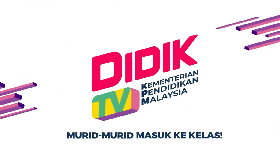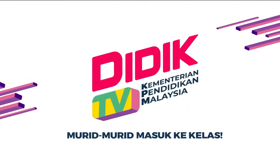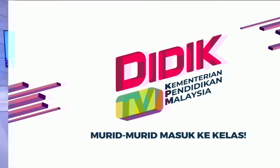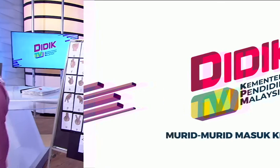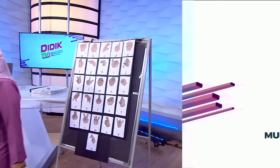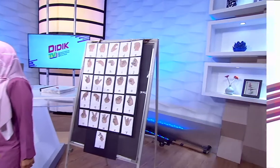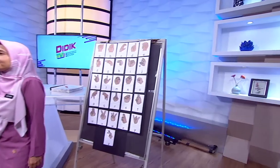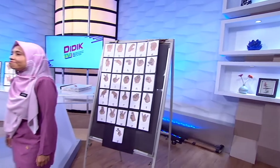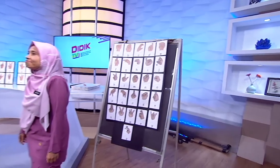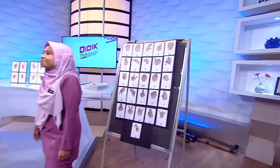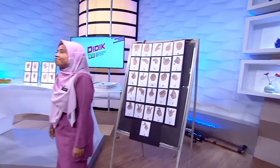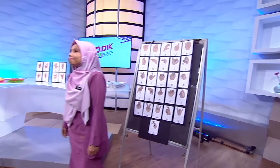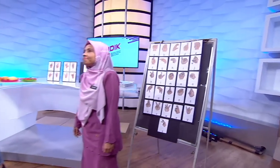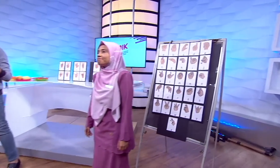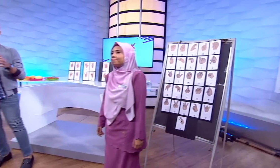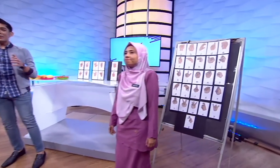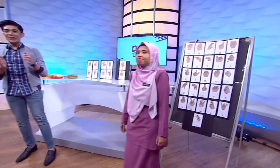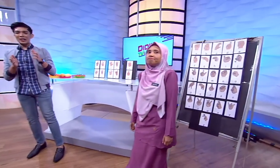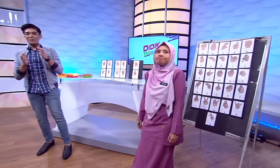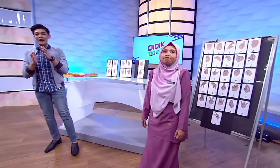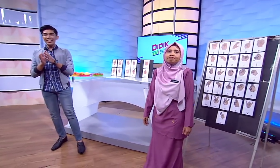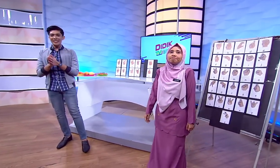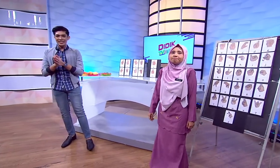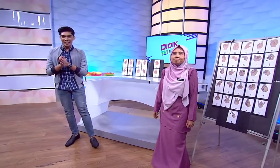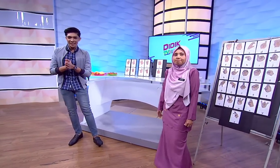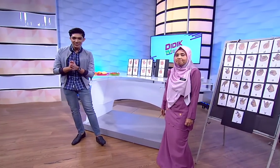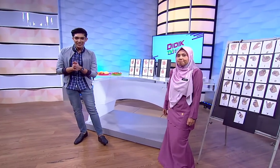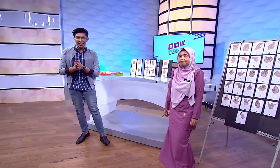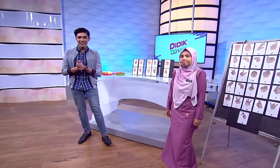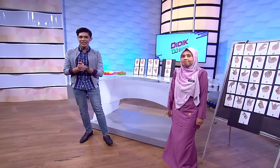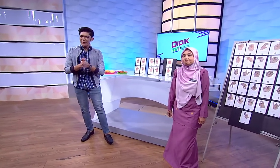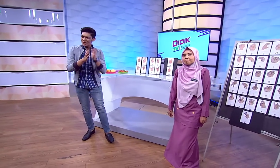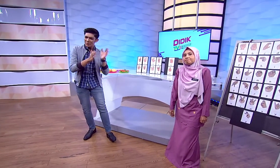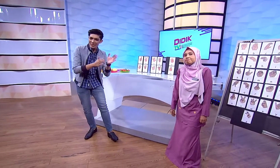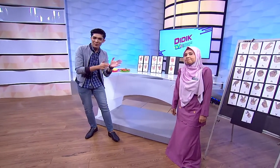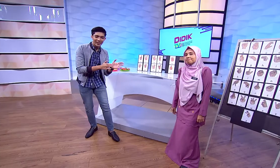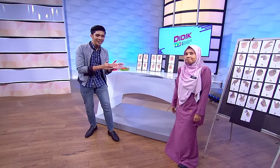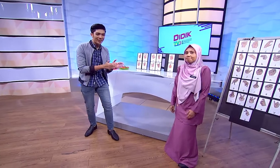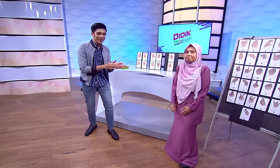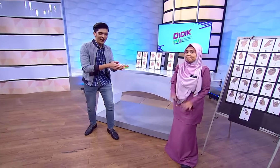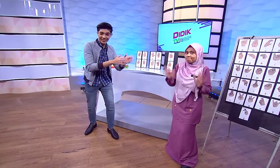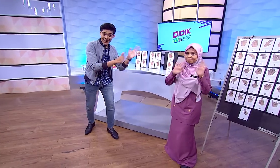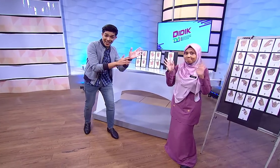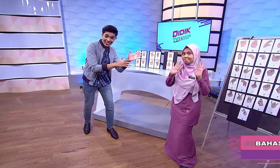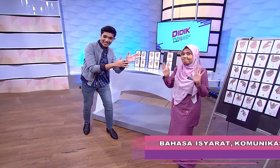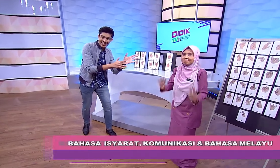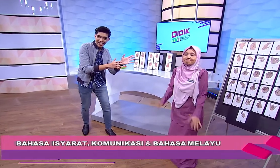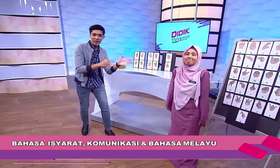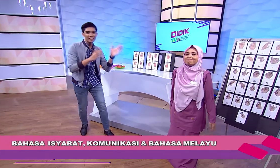ke mana bisa meski Irfan dalam rancangan Mahe dididik tipis karena kita masih bersama dengan cek gua Zena di sini oke